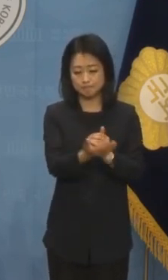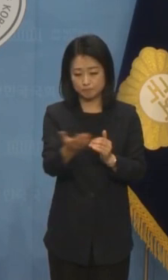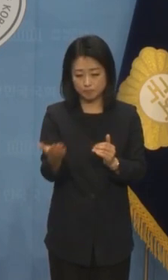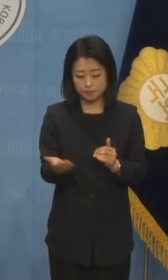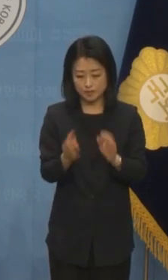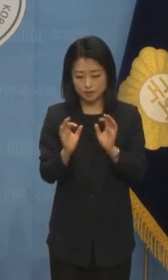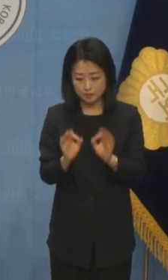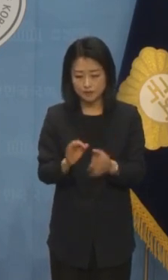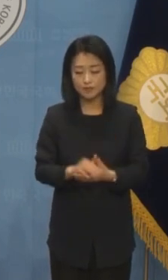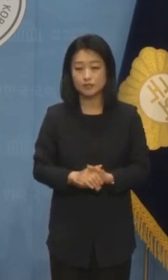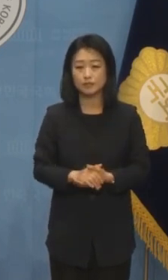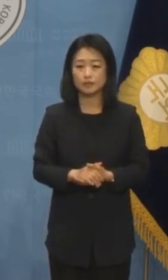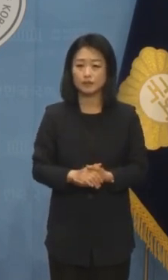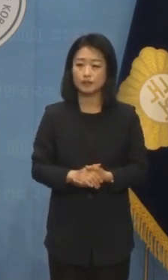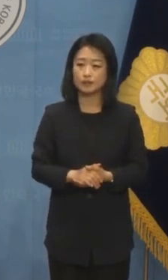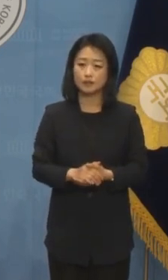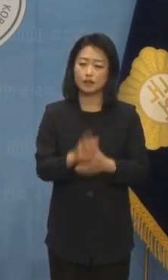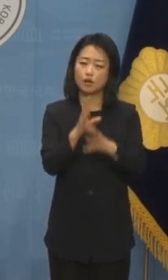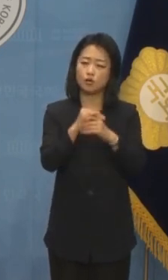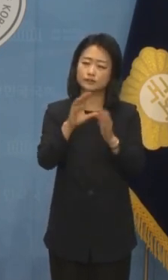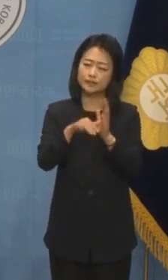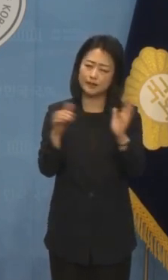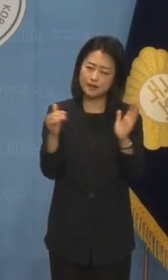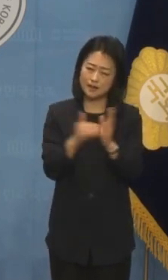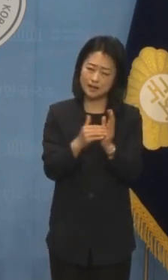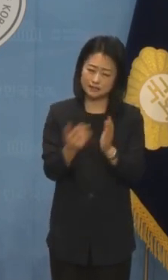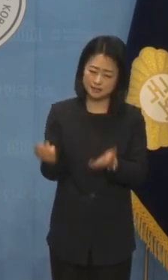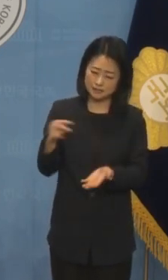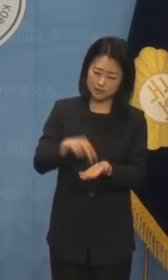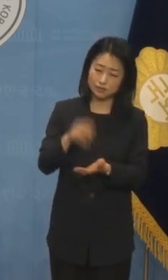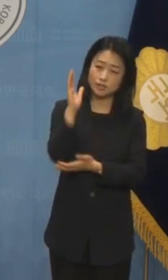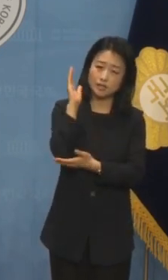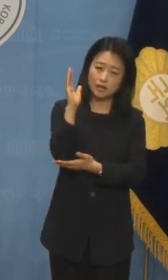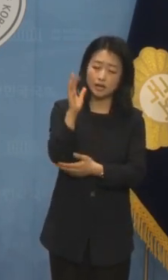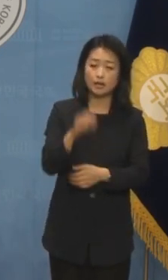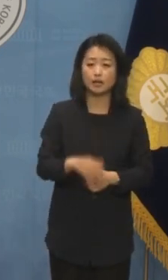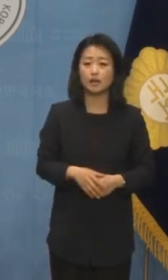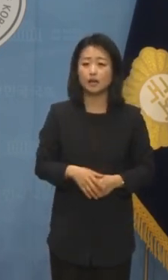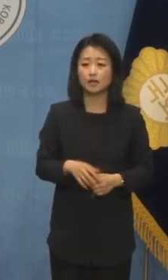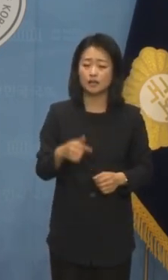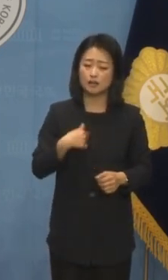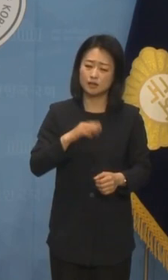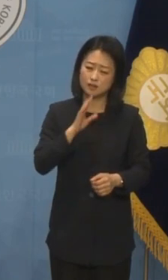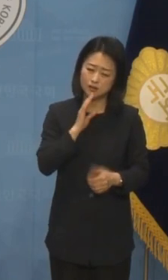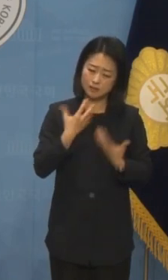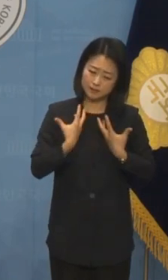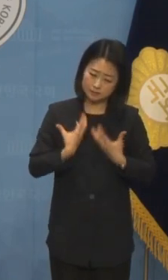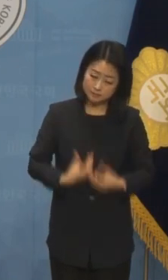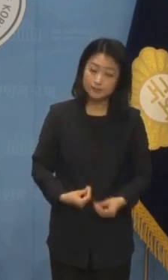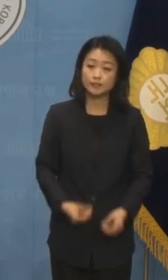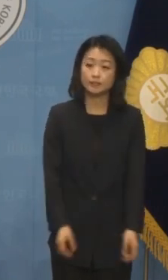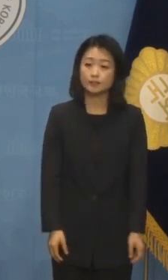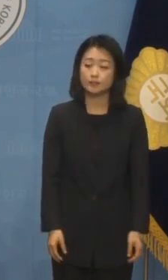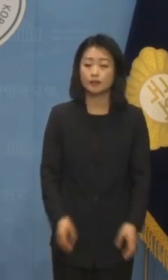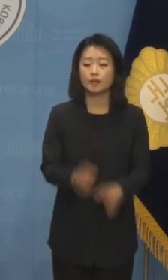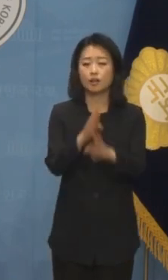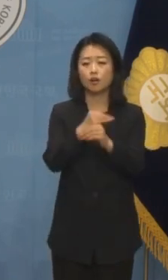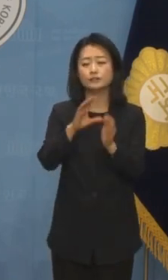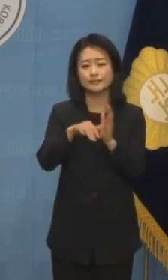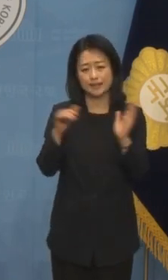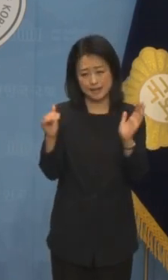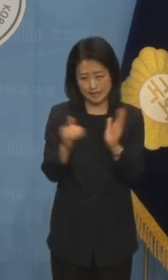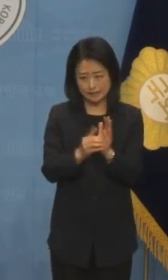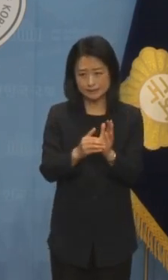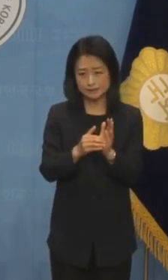우리가 언제까지 이런 얘기를 이 자리에서 해야 되는 건가, 그런 깊은 회의가 듭니다. 언제까지 우리가